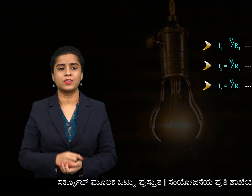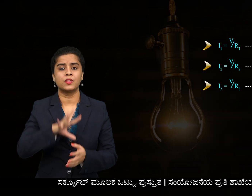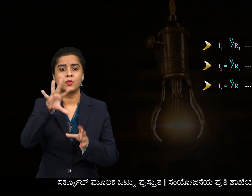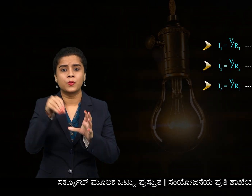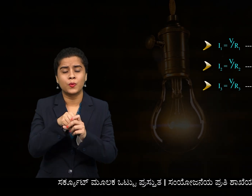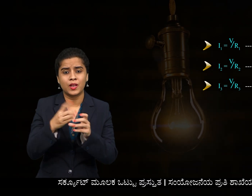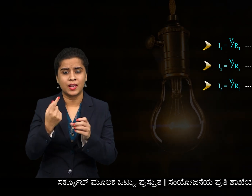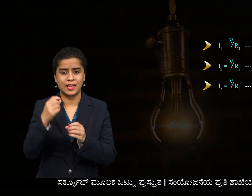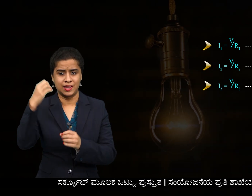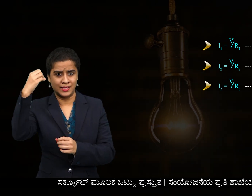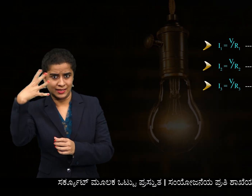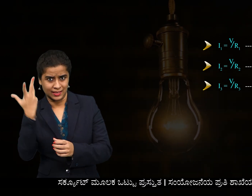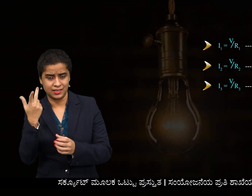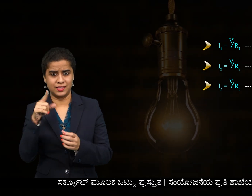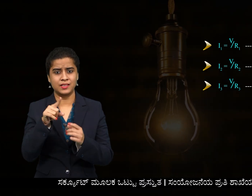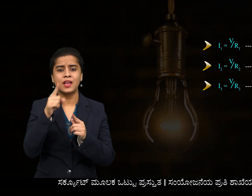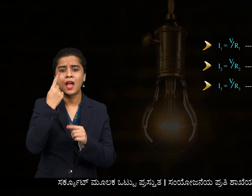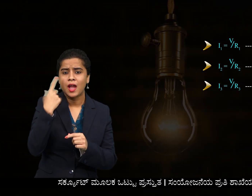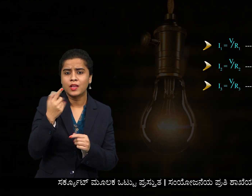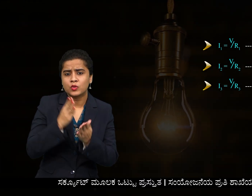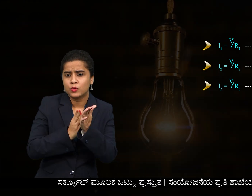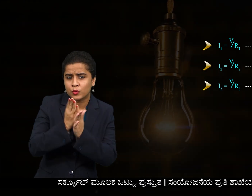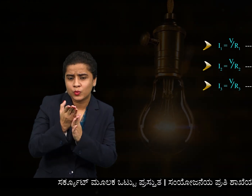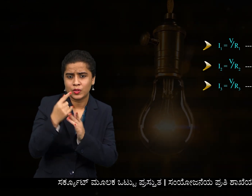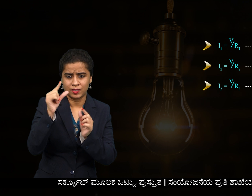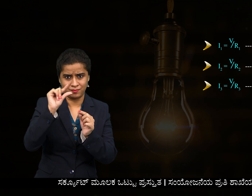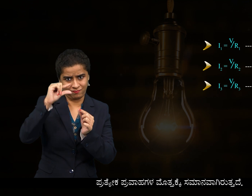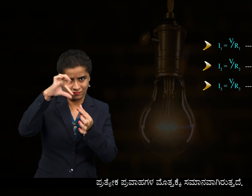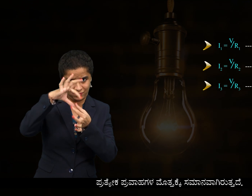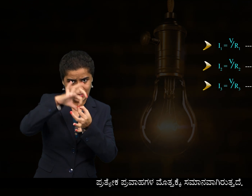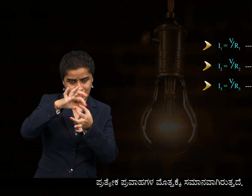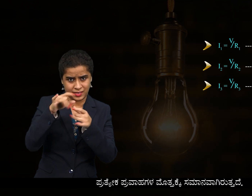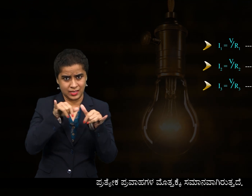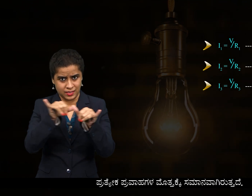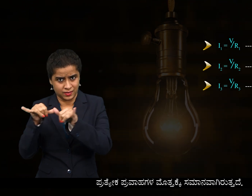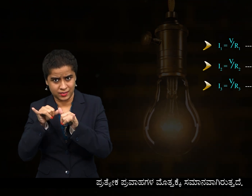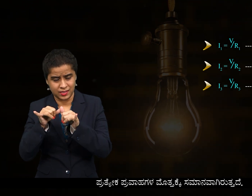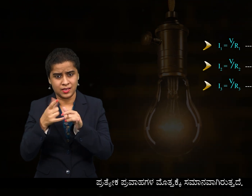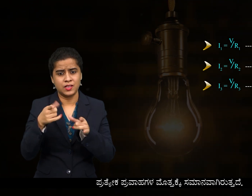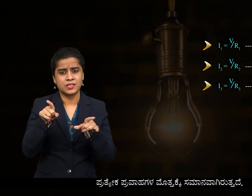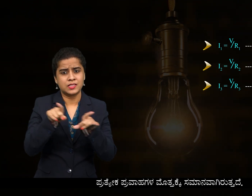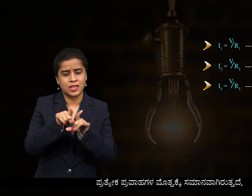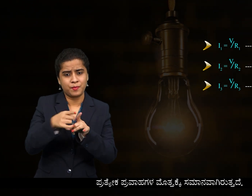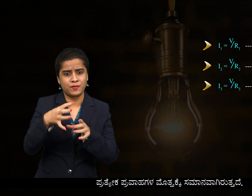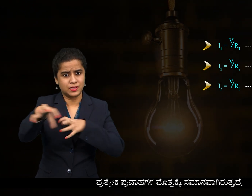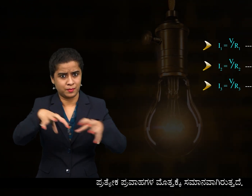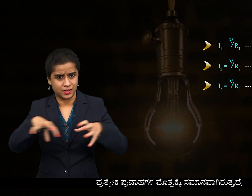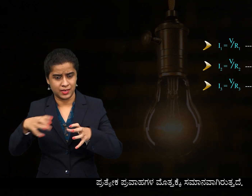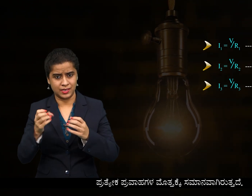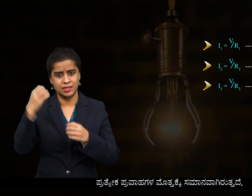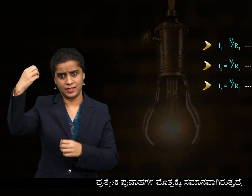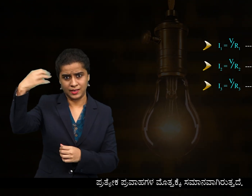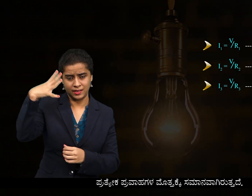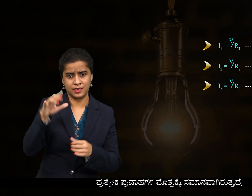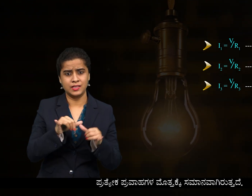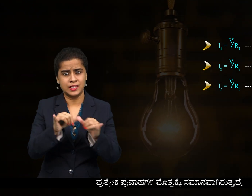ಸರ್ಕ್ಯೂಟ್ ಮೂಲಕ ಒಟ್ಟು ಪ್ರಸ್ತುತ ಸಂಯೋಜನೆಯ ಪ್ರತಿ ಶಾಖೆಯ ಮೂಲಕ ಪ್ರತ್ಯೇಕ ಪ್ರವಾಹಗಳ ಮೊತ್ತಕ್ಕೆ